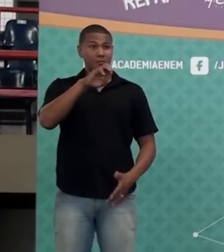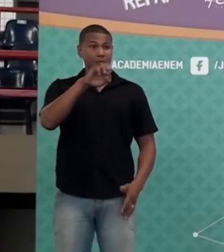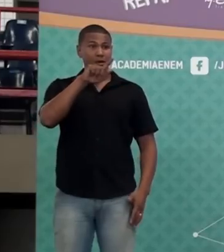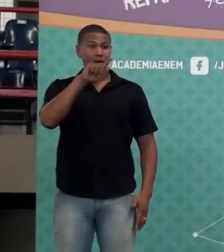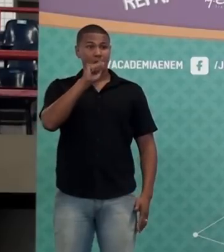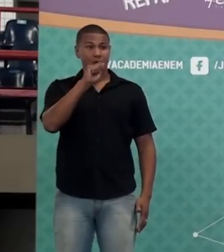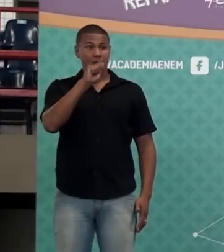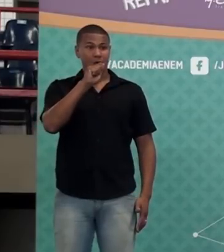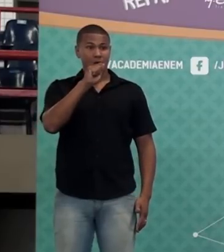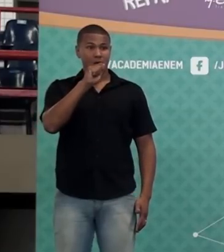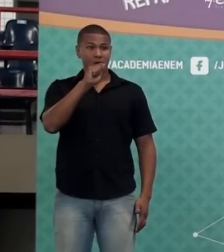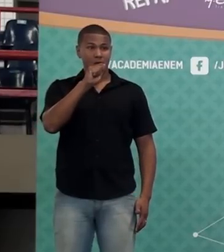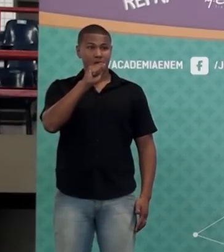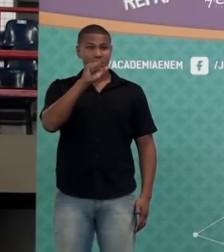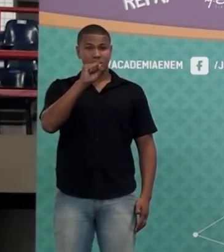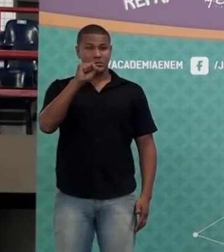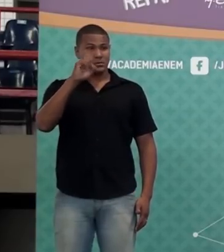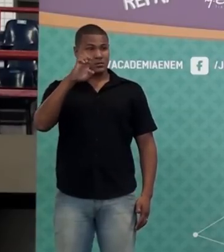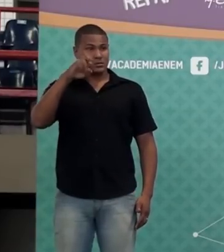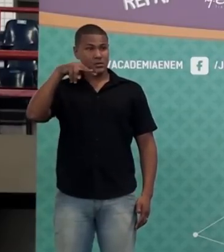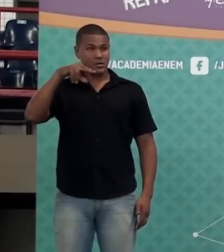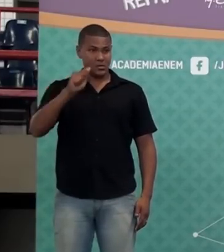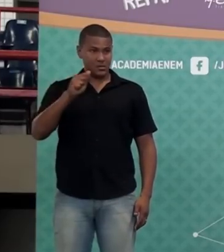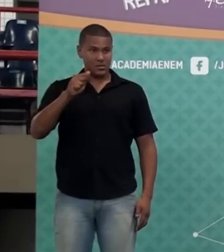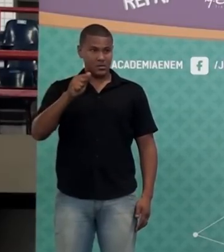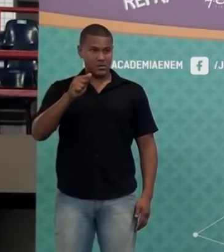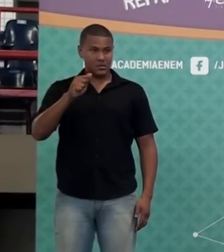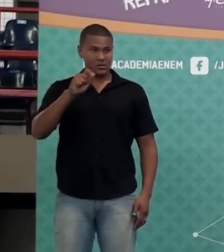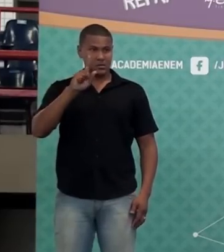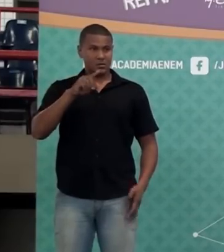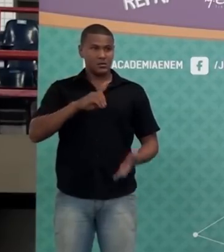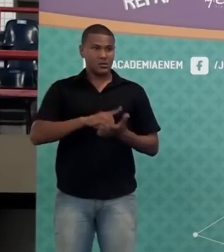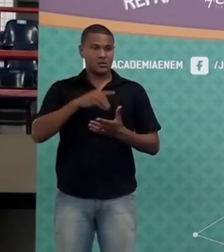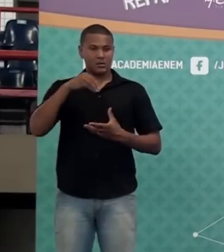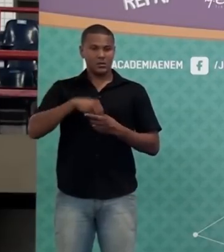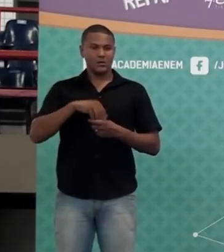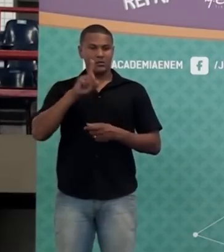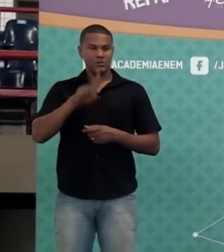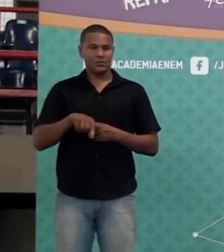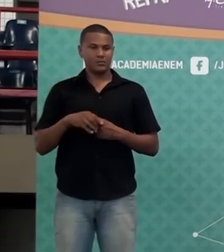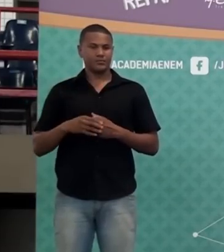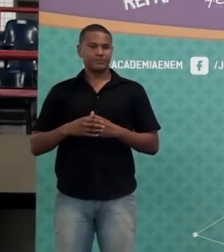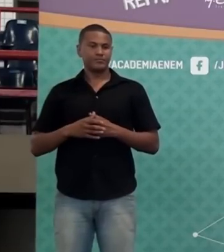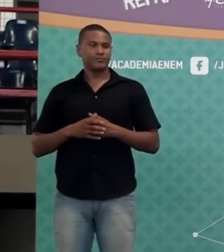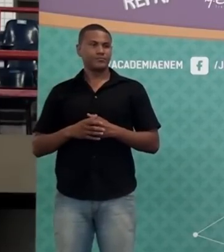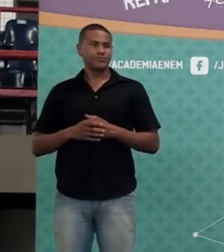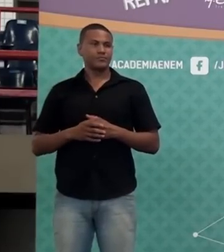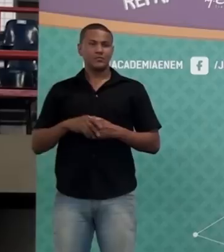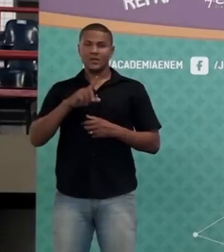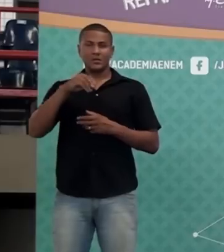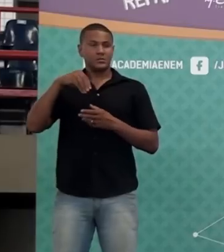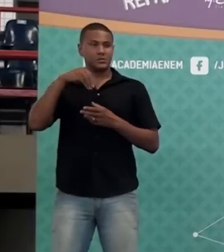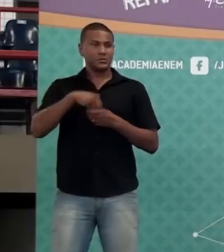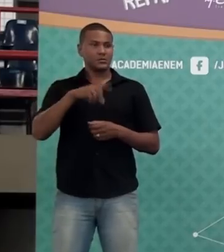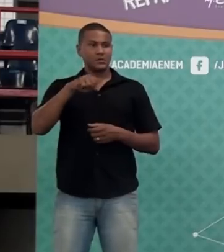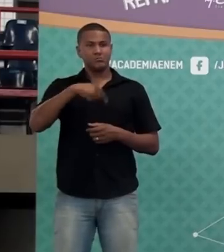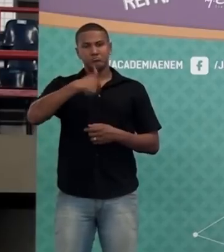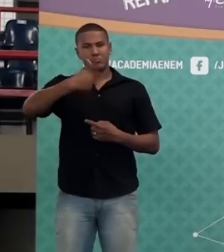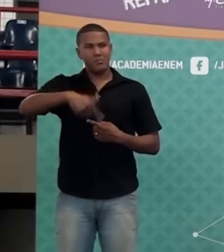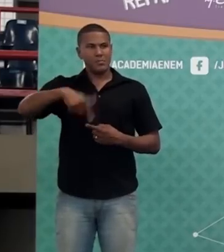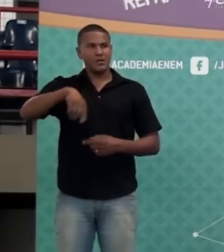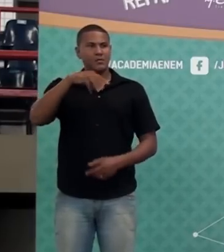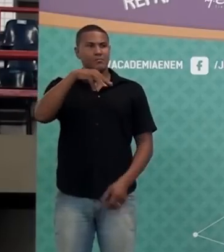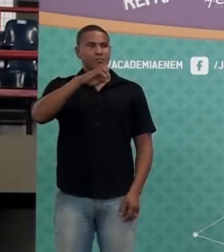regra. Mega termina em A e Sena começa com S. A consoante é dobrada. Mega Sena